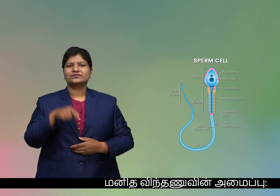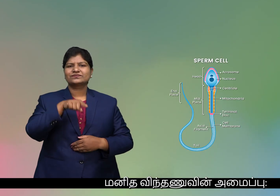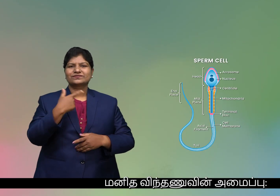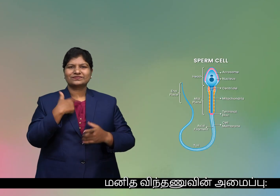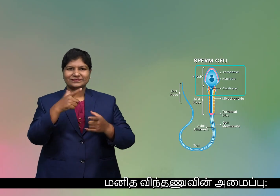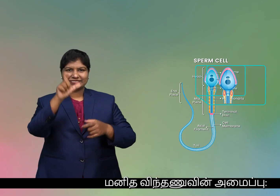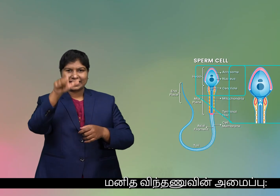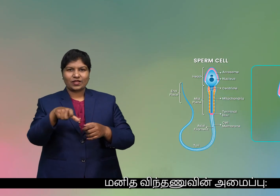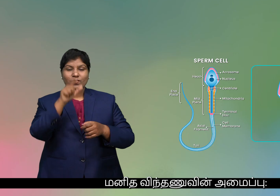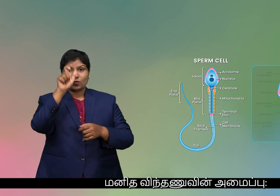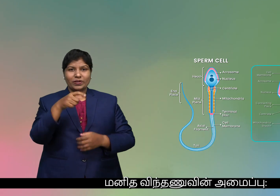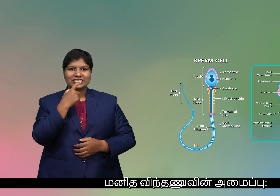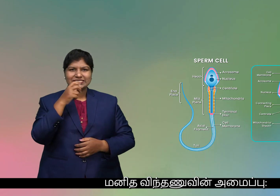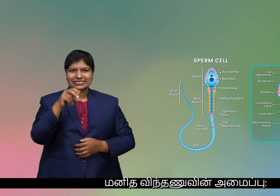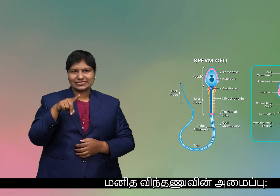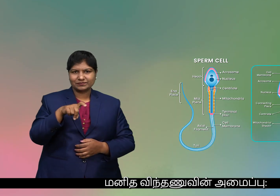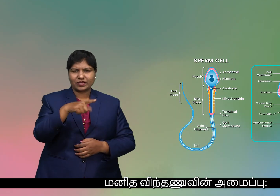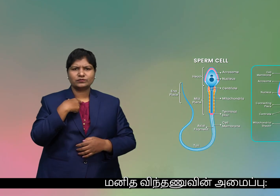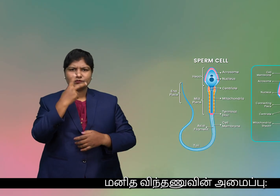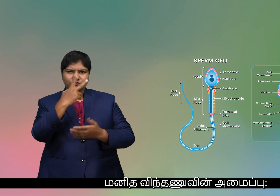மனித விந்தணுவின் அமைப்பு.